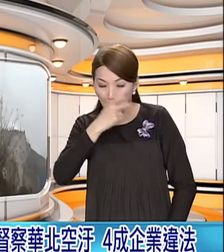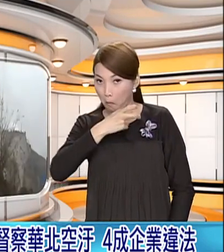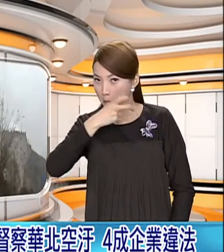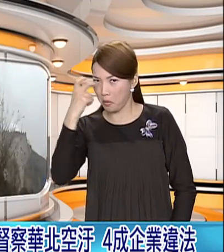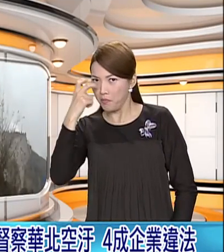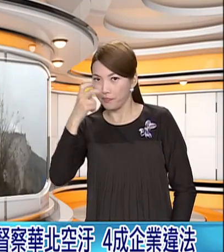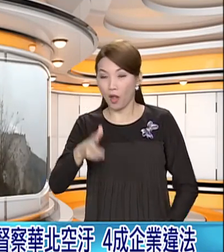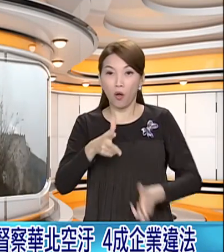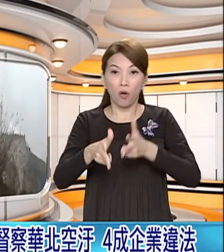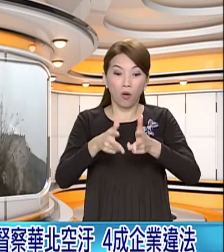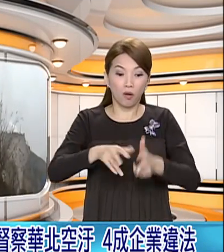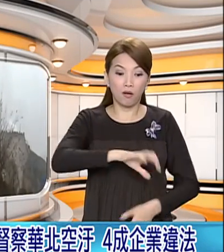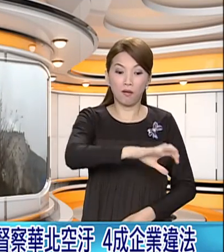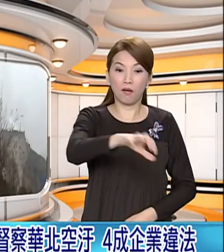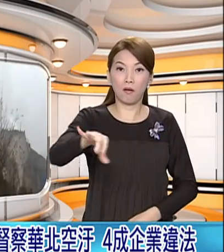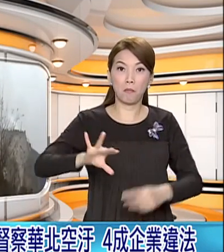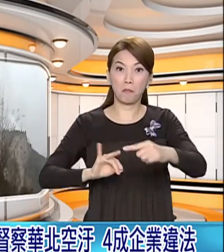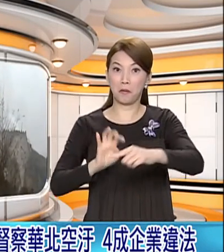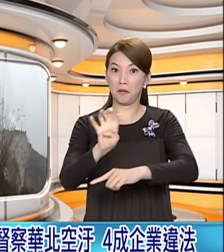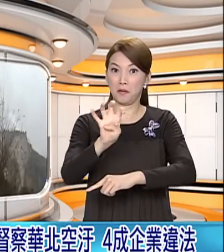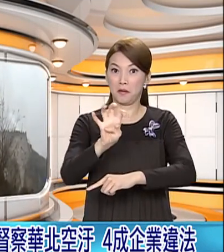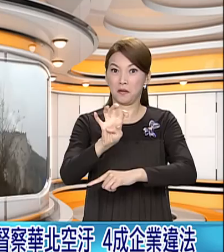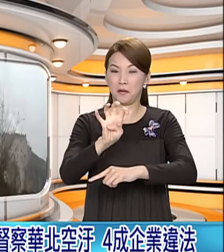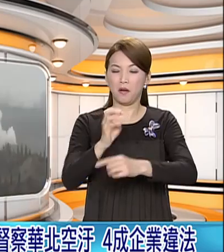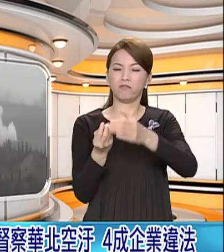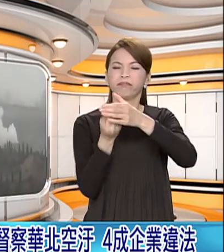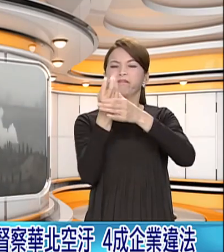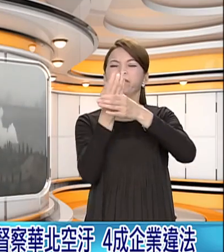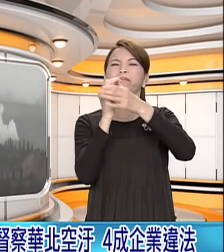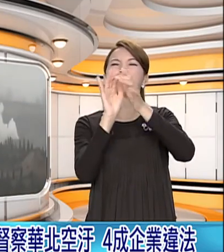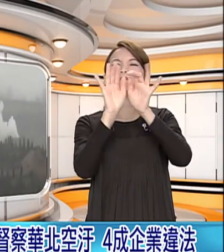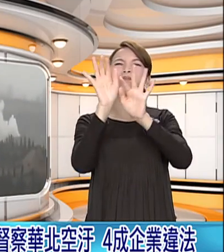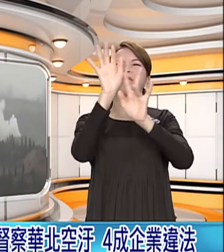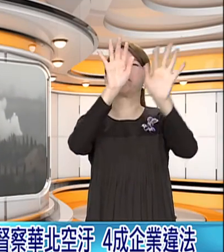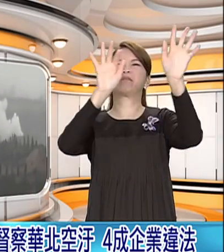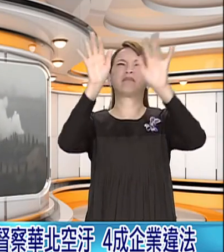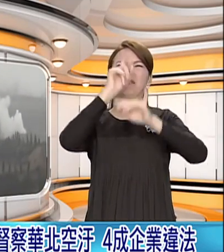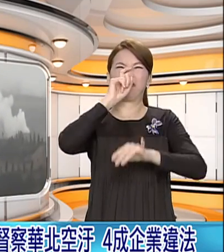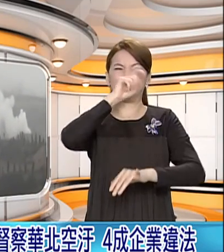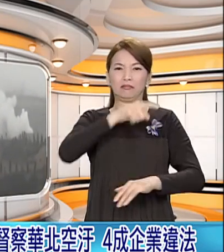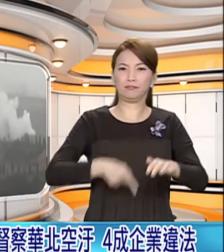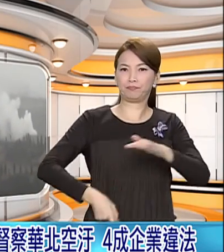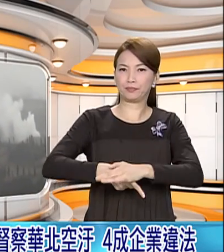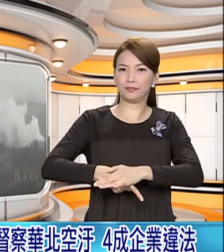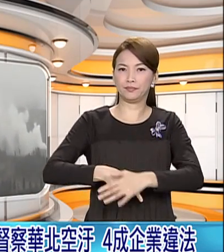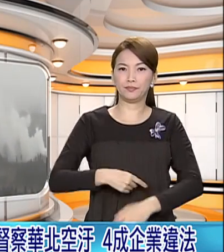到有四成的企业仍然有违法的问题。